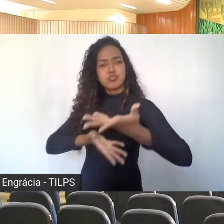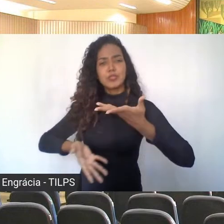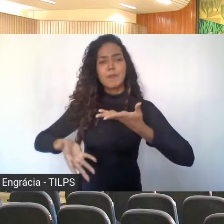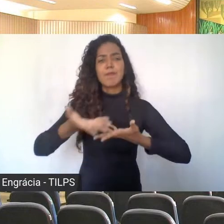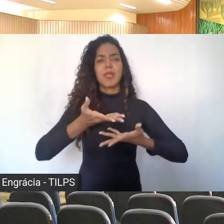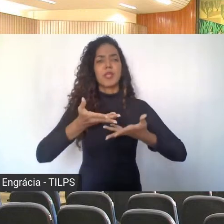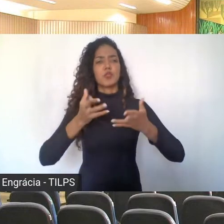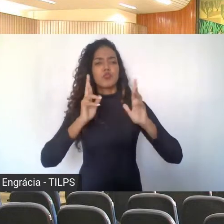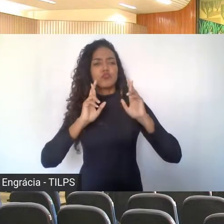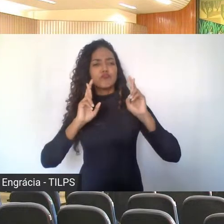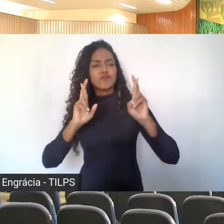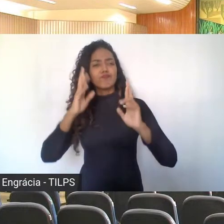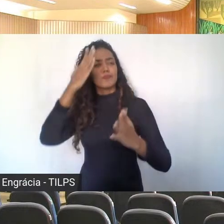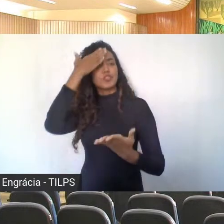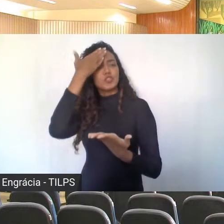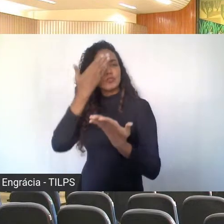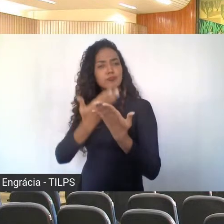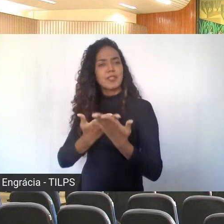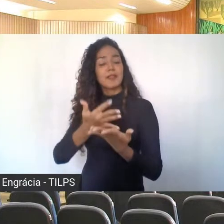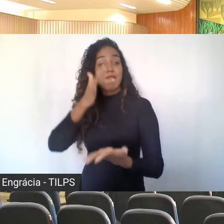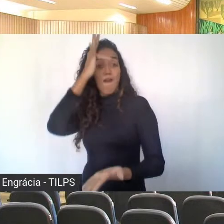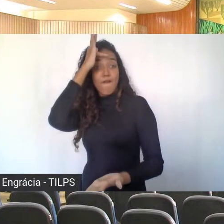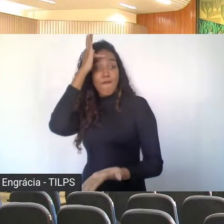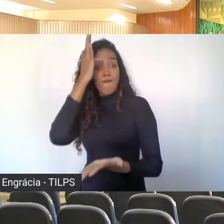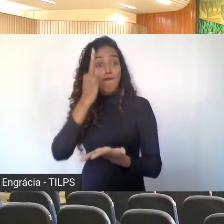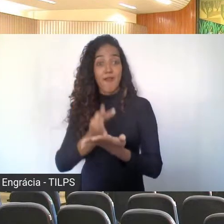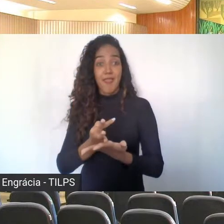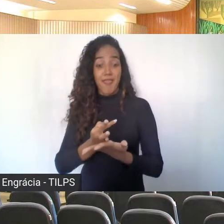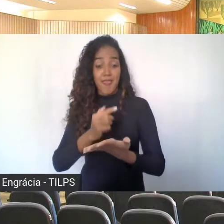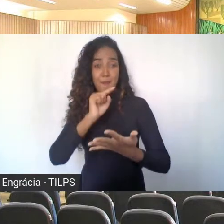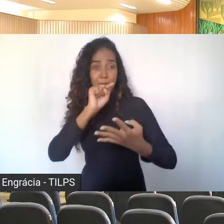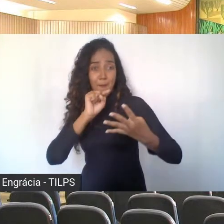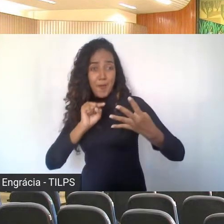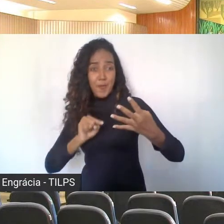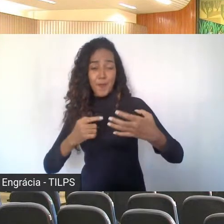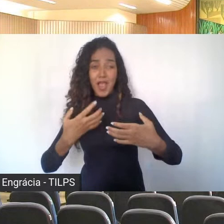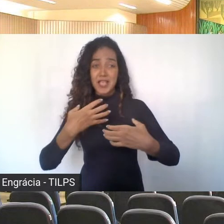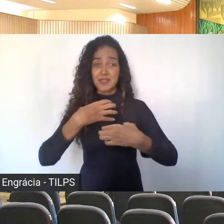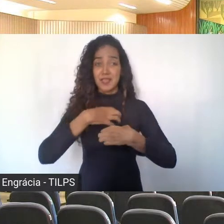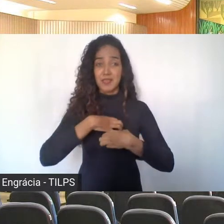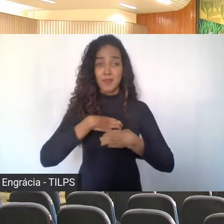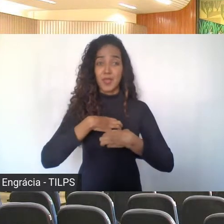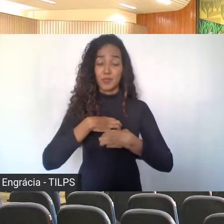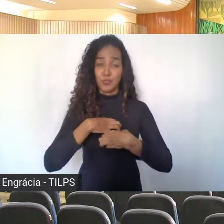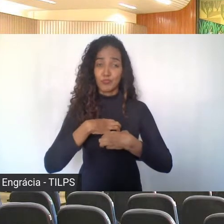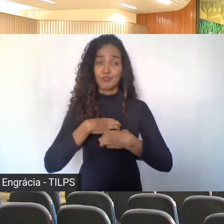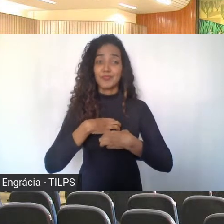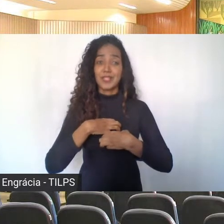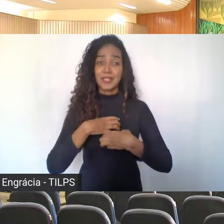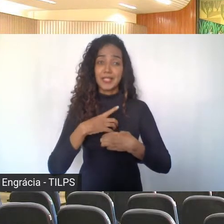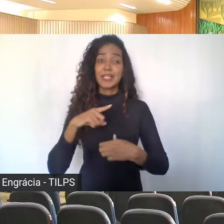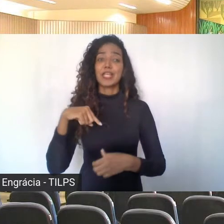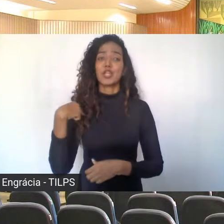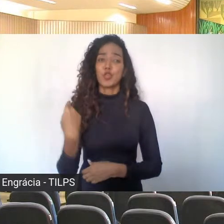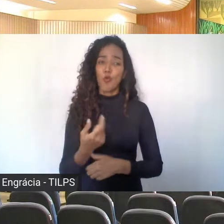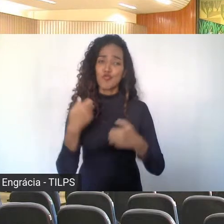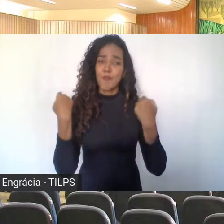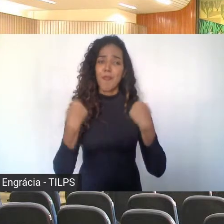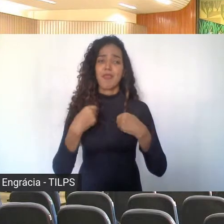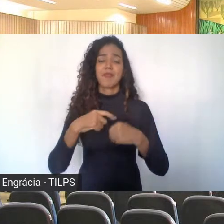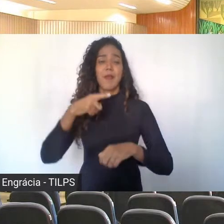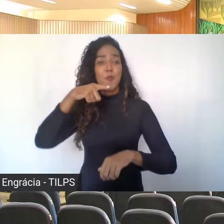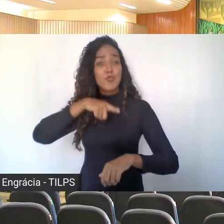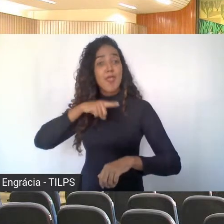fé, sentimentos sem os quais, na minha opinião, nós não conseguiremos atravessar